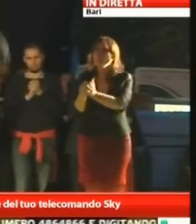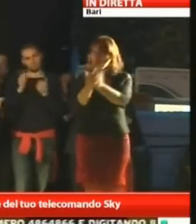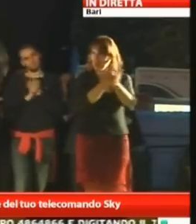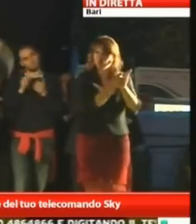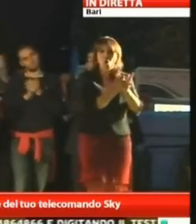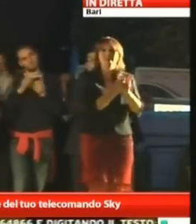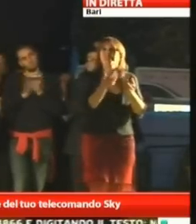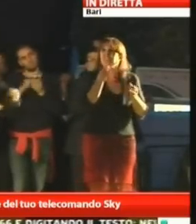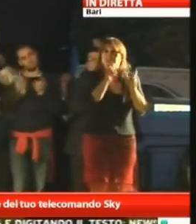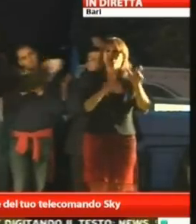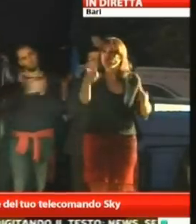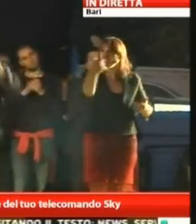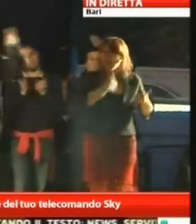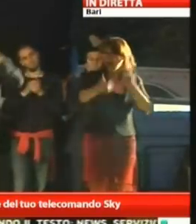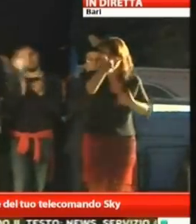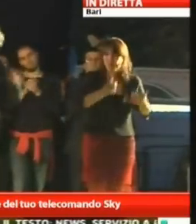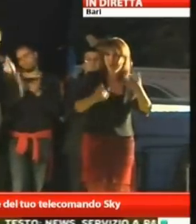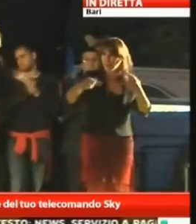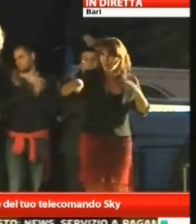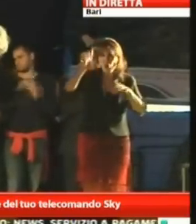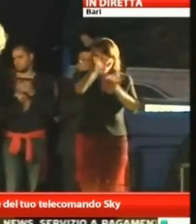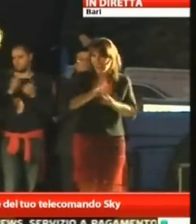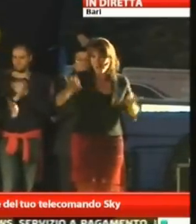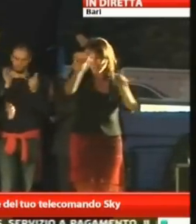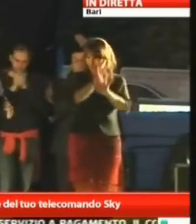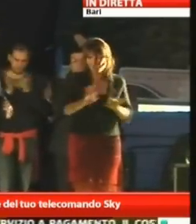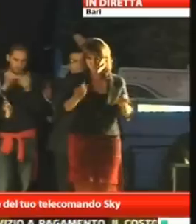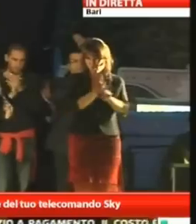fanno ammazzare migliaia di persone, loro non capiscono.